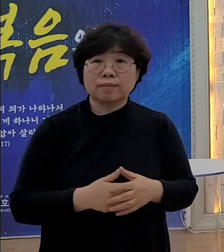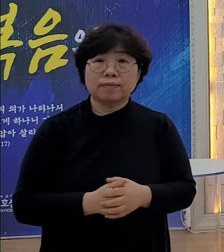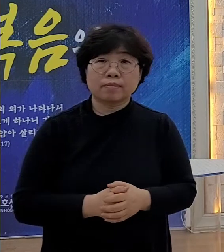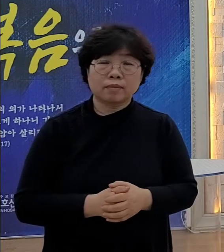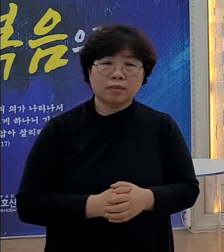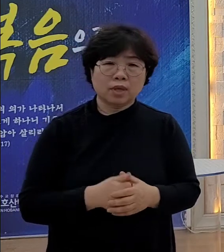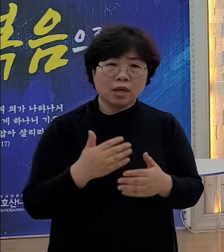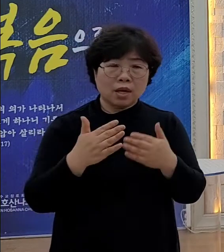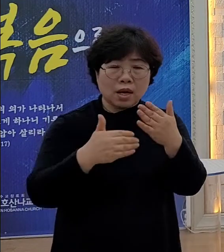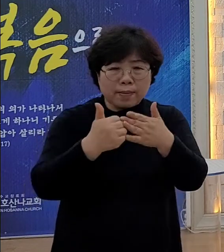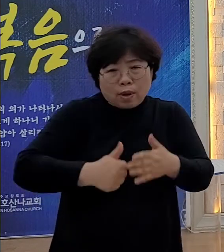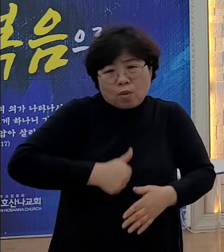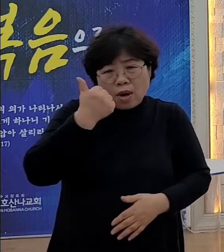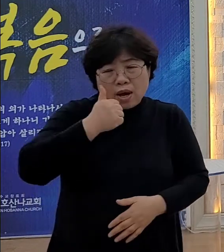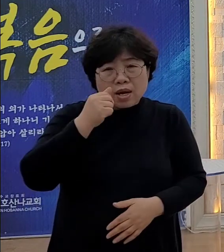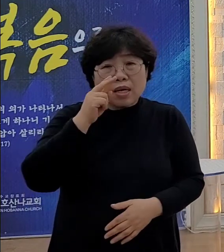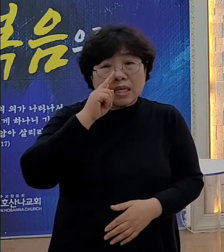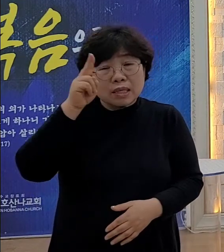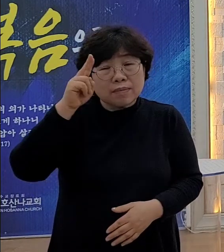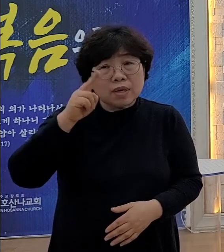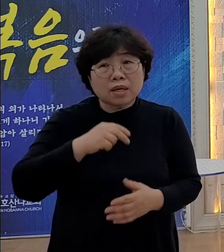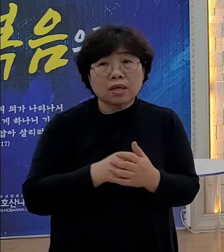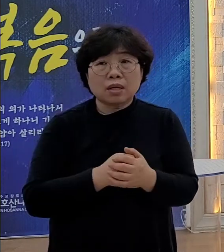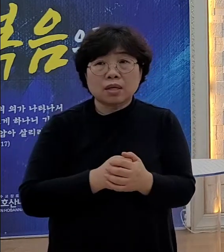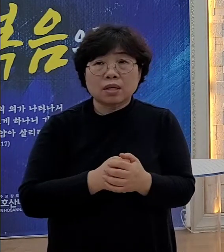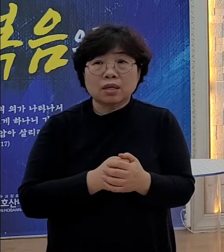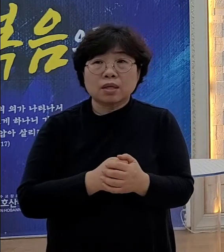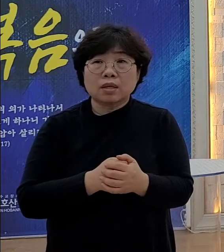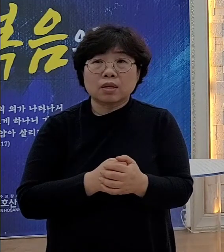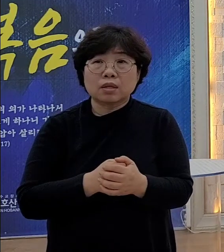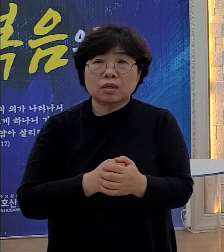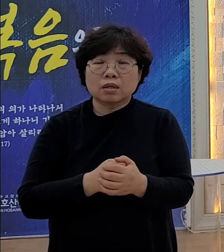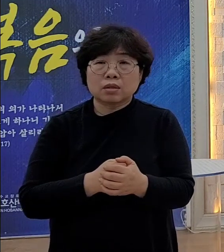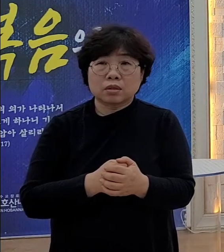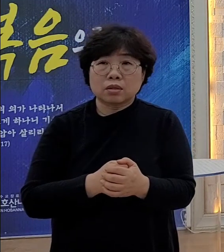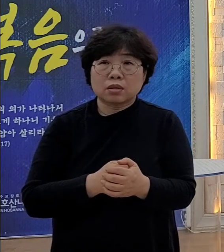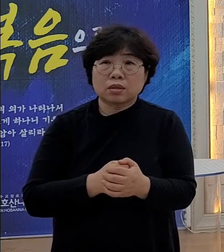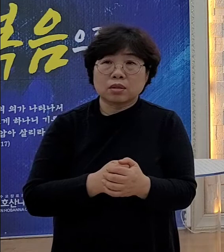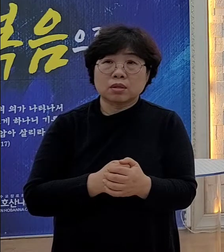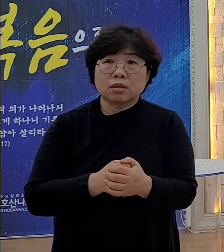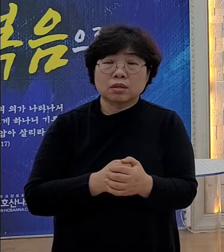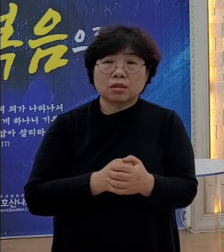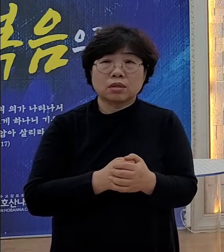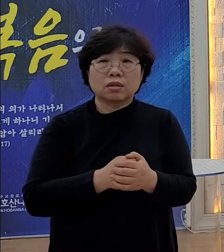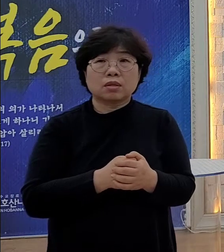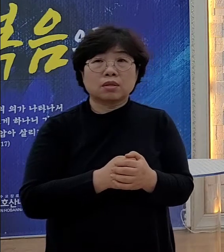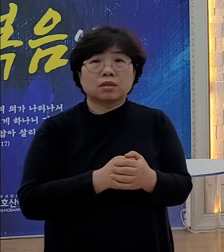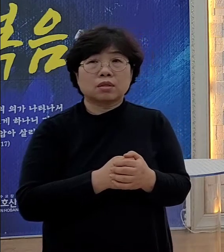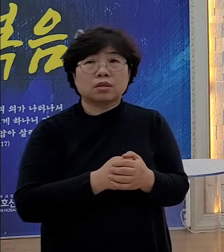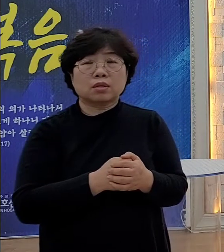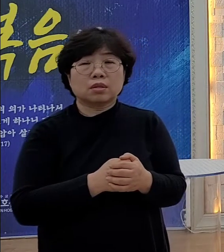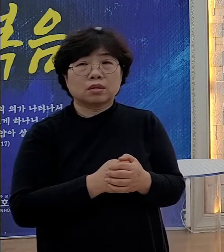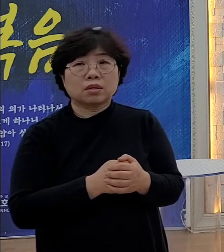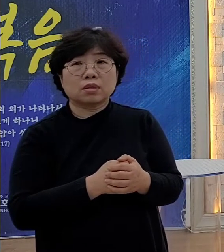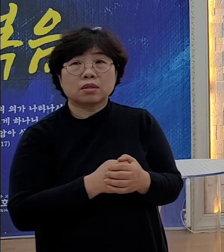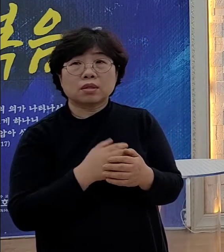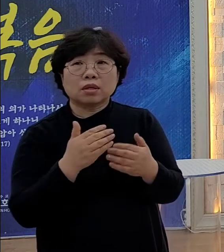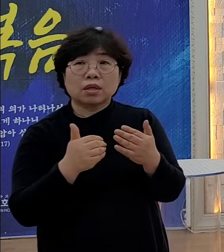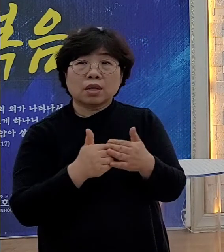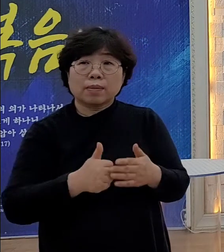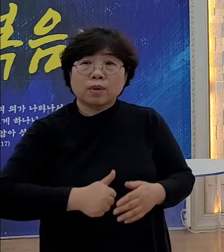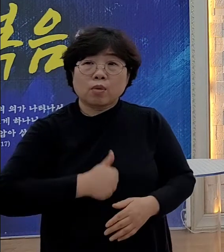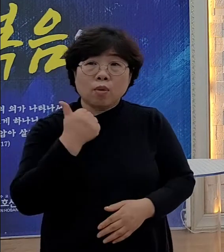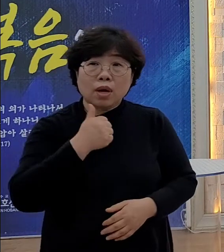것도 있지만, 두 번째는 그 진노의 원인이 뭔가를 복음은 알게 해줍니다. 너무너무 귀하죠.